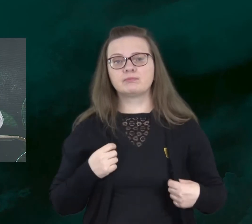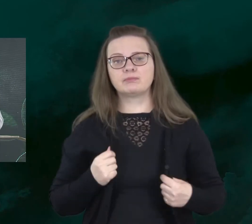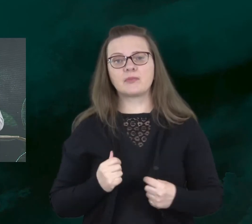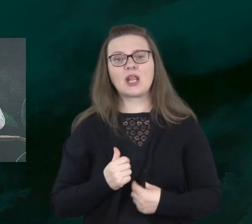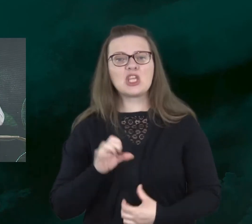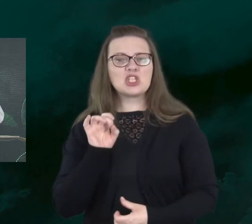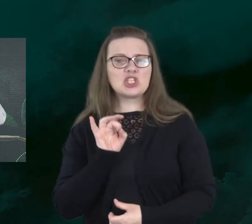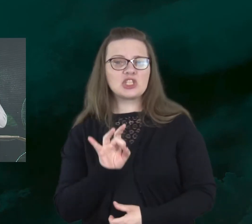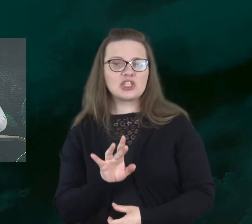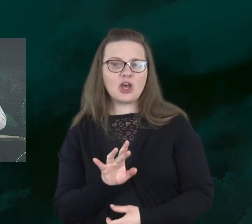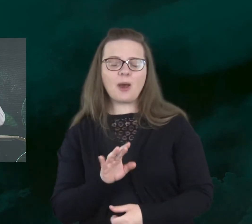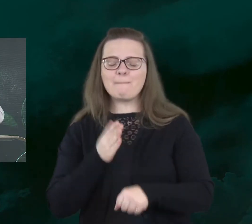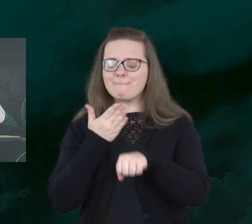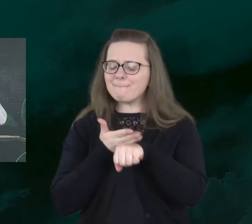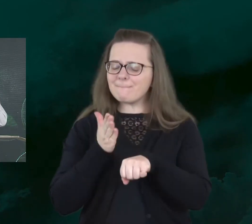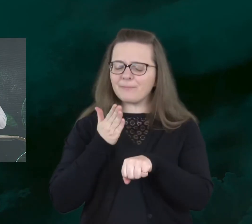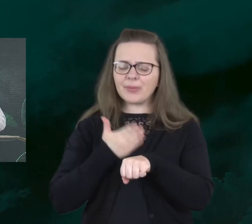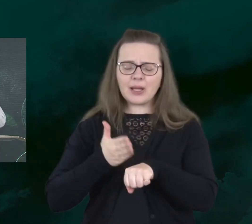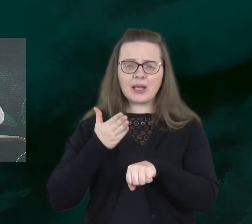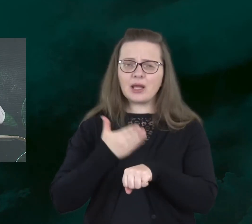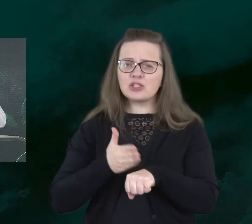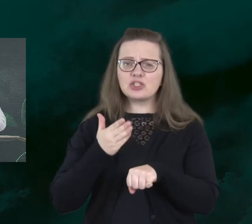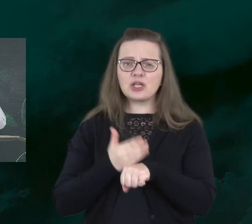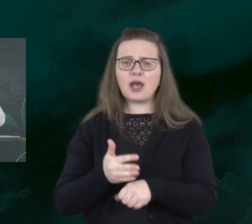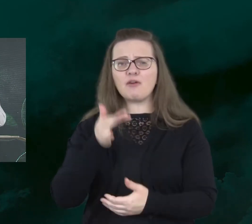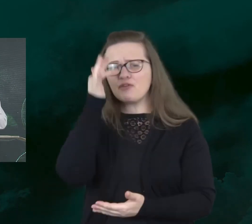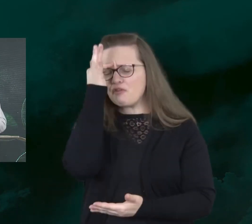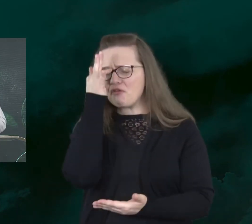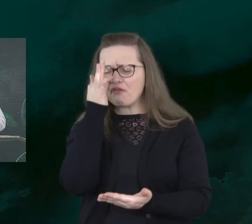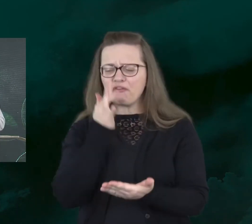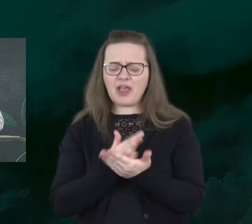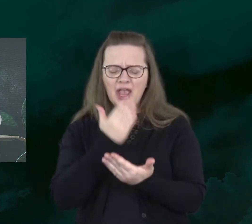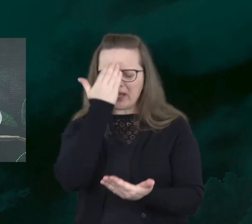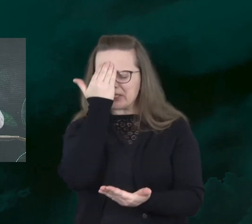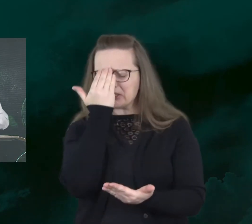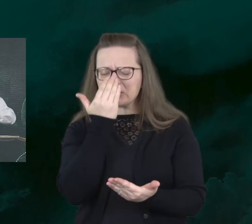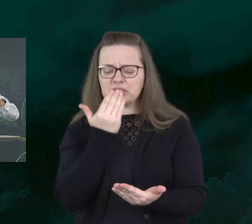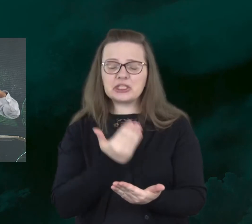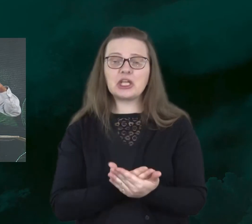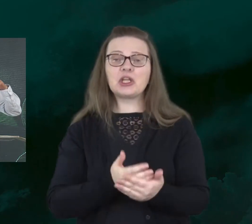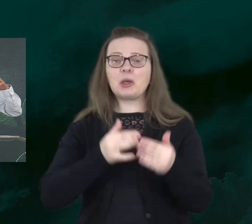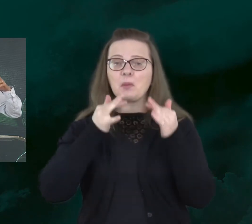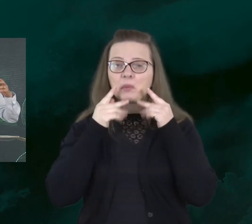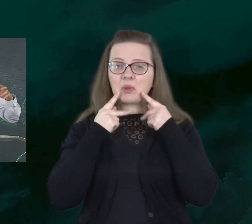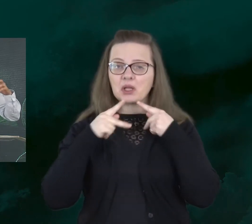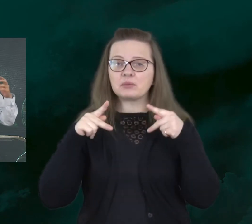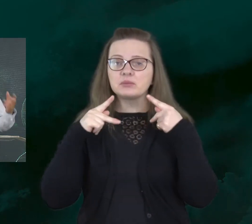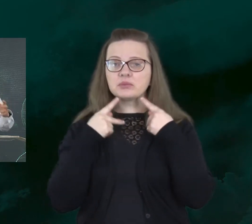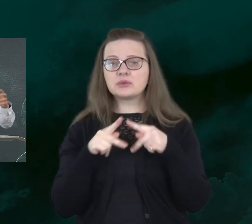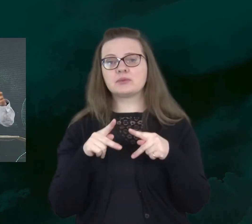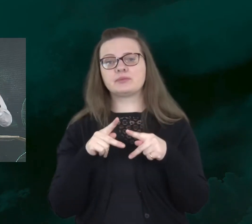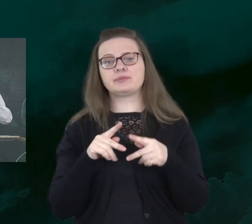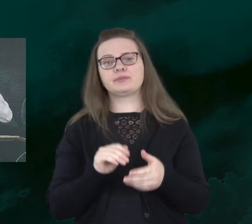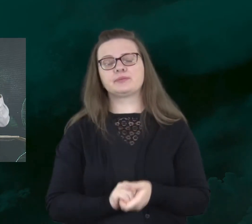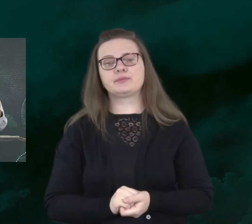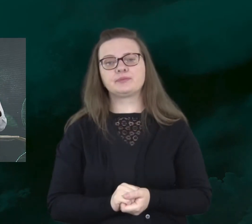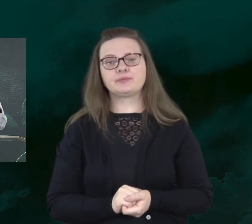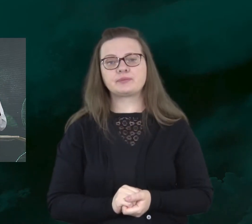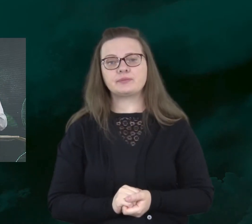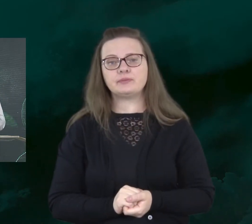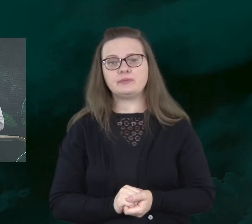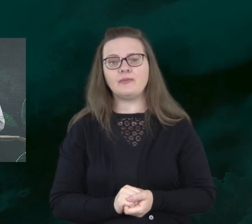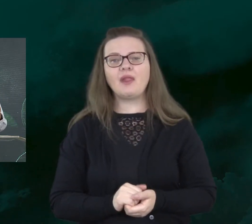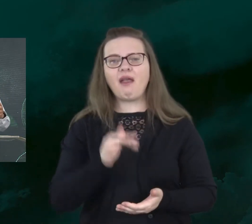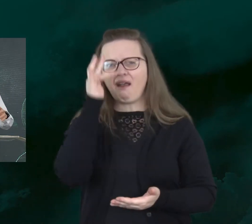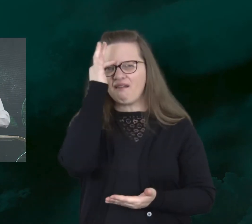Eles apenas praticavam, tinham fé na palavra profética. Queridos irmãos, essa palavra profética, essa fé